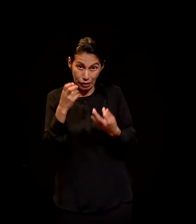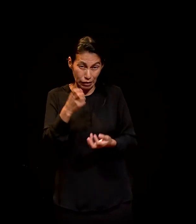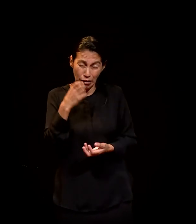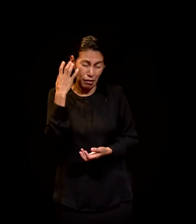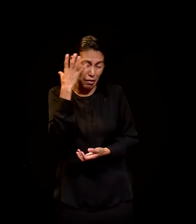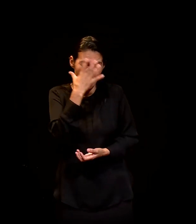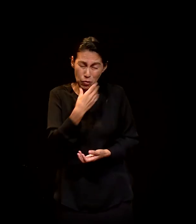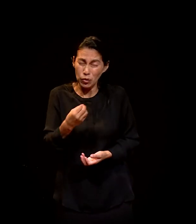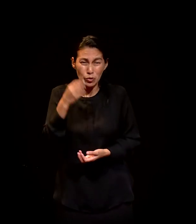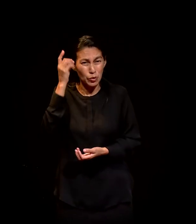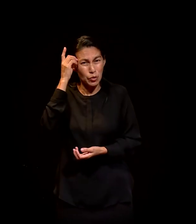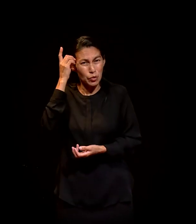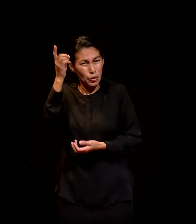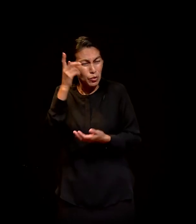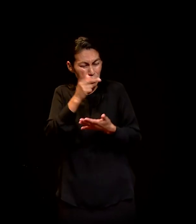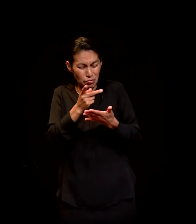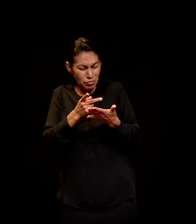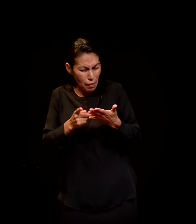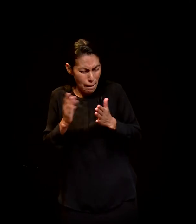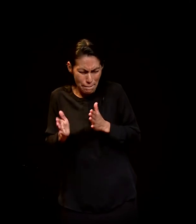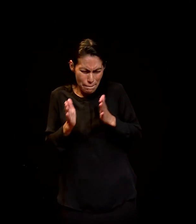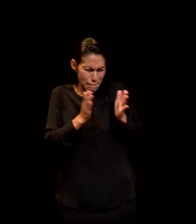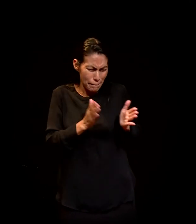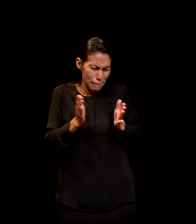el plan de dios